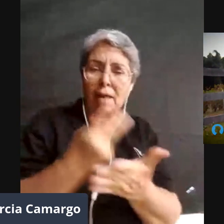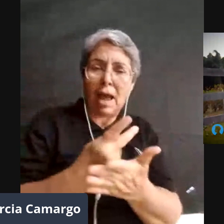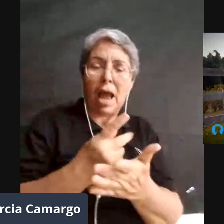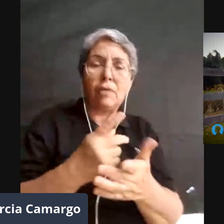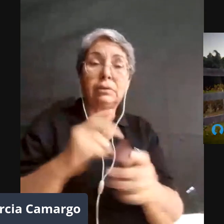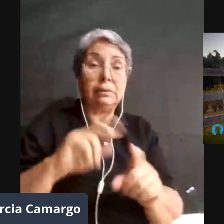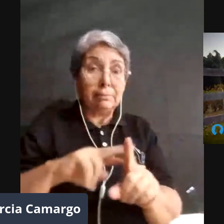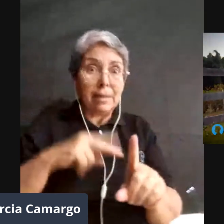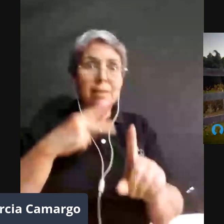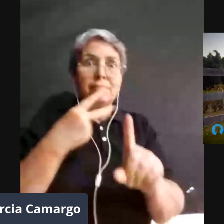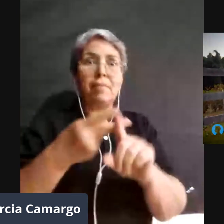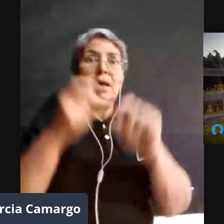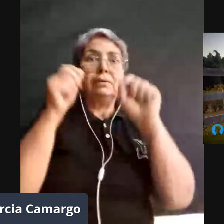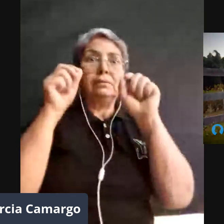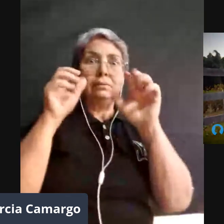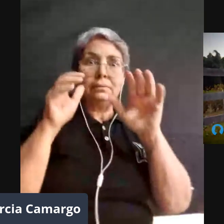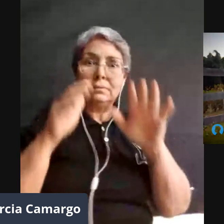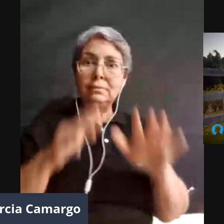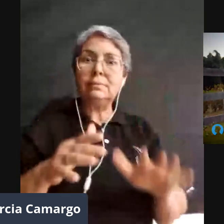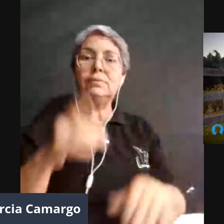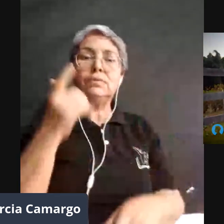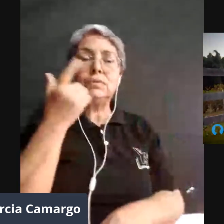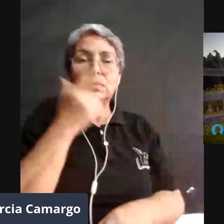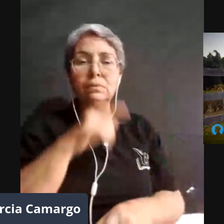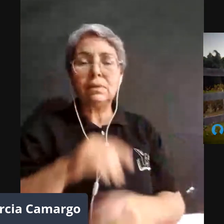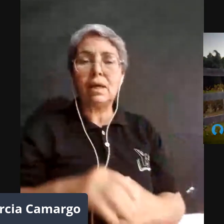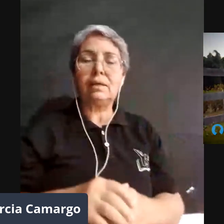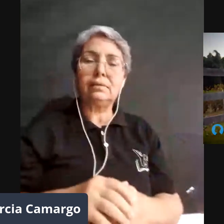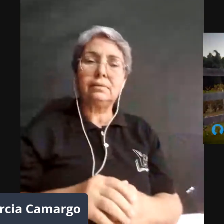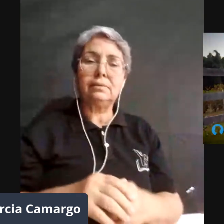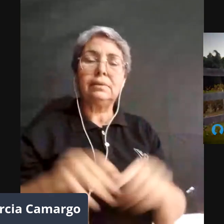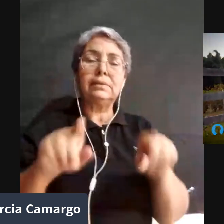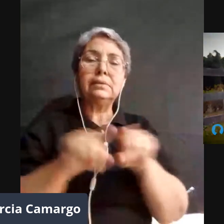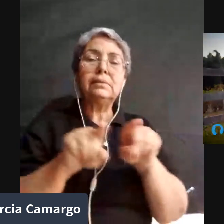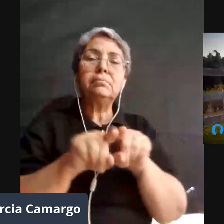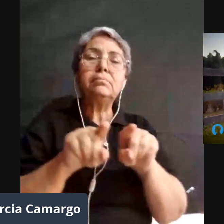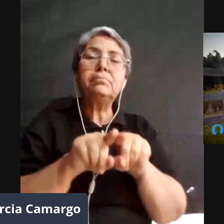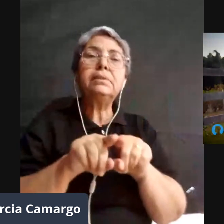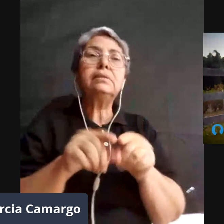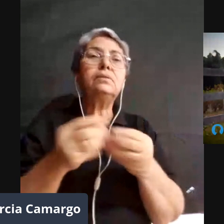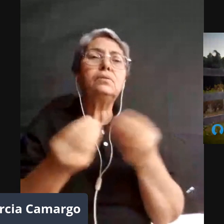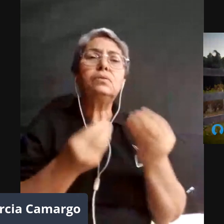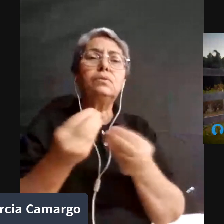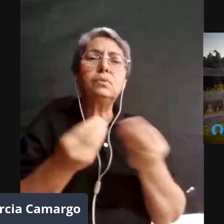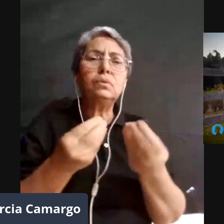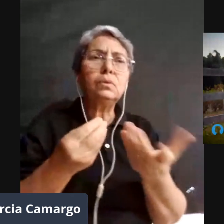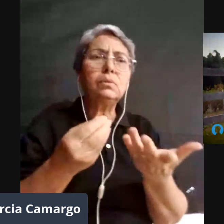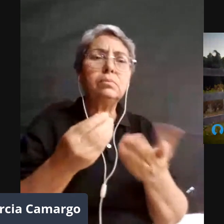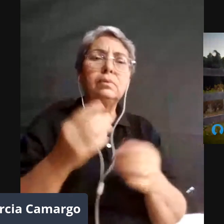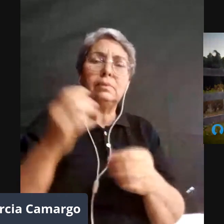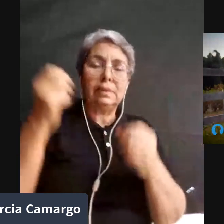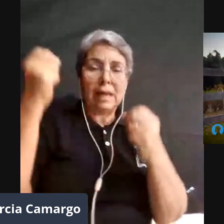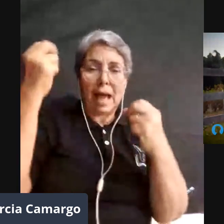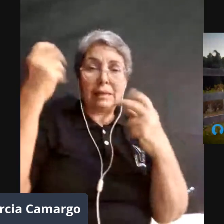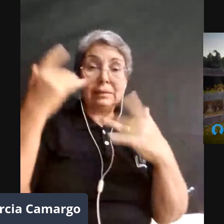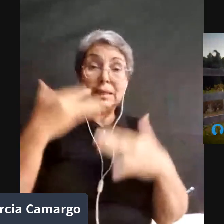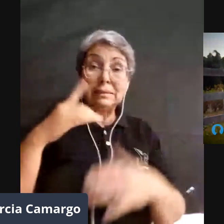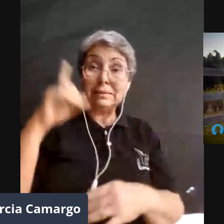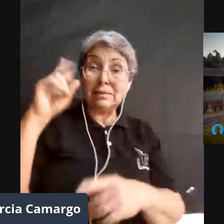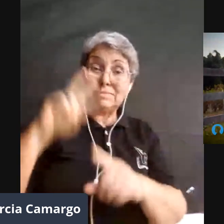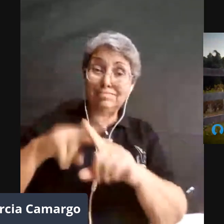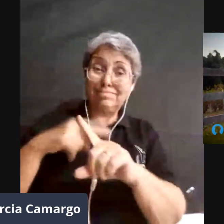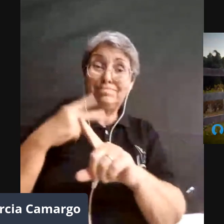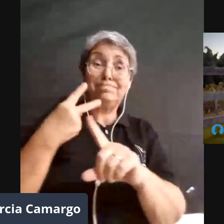o mundanismo, a apostasia, também tem uma abundância de graça capaz de reverter qualquer